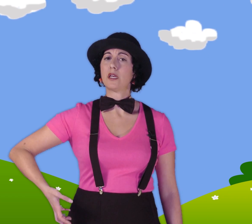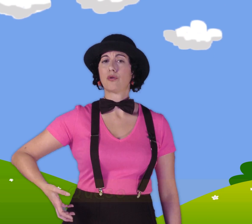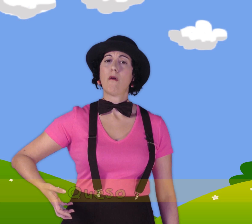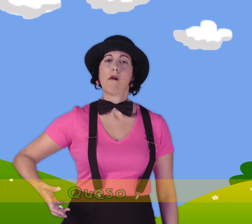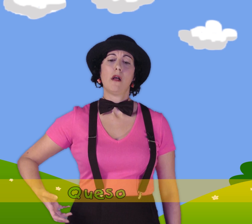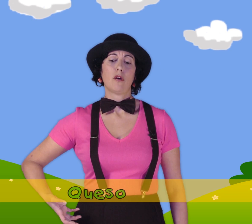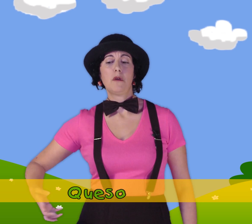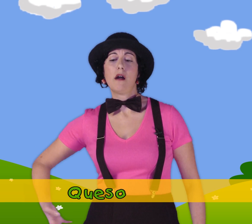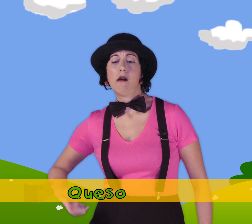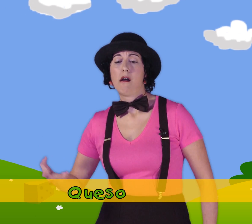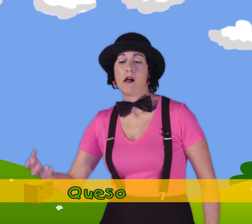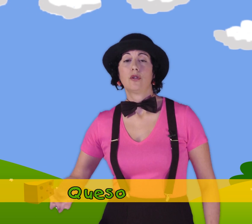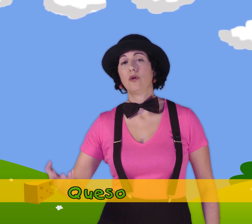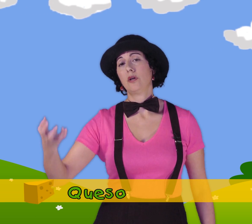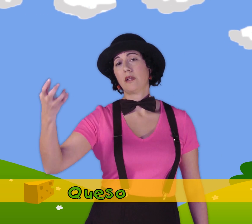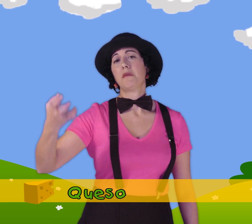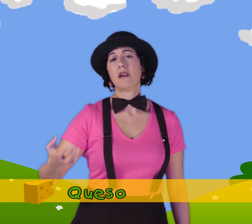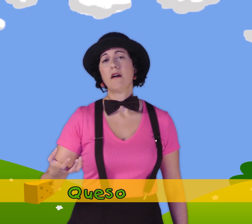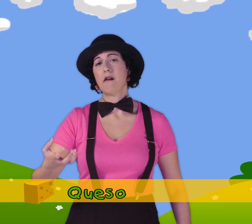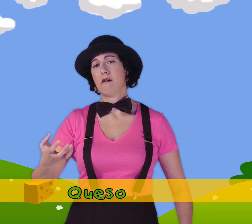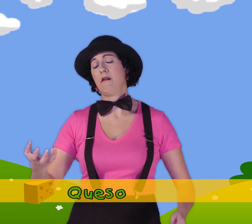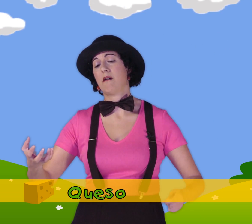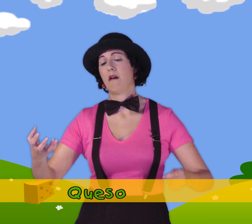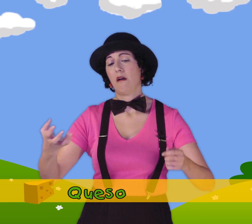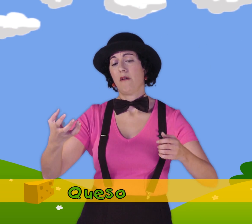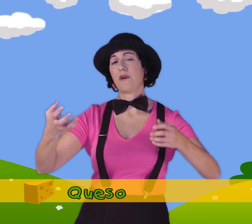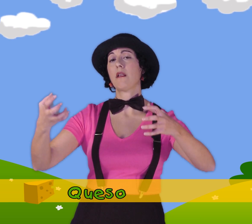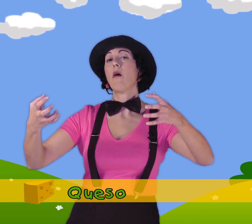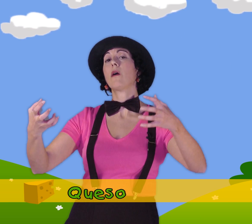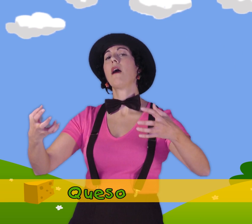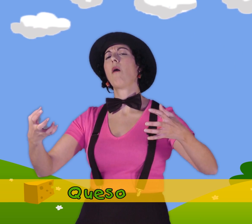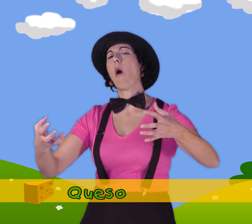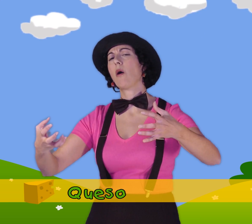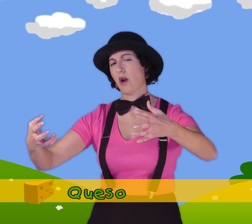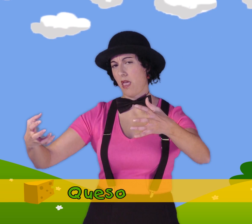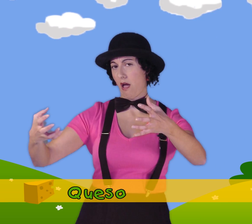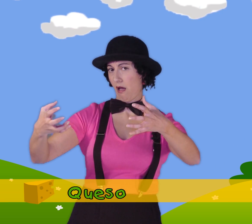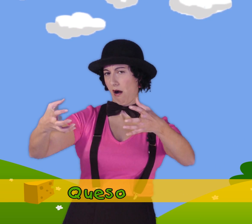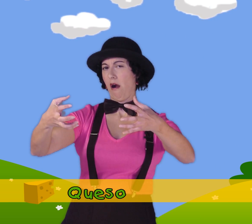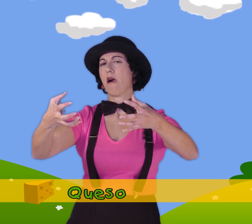queso. Dijo, mira, yo esta piedra, fíjate lo que hago con ella.